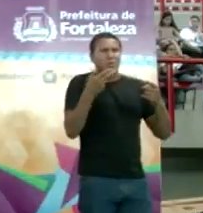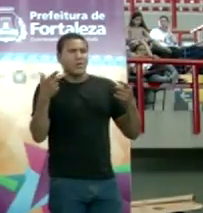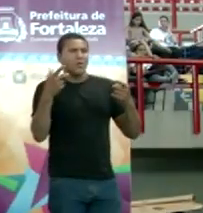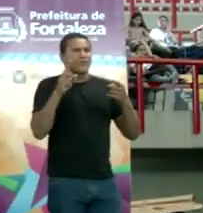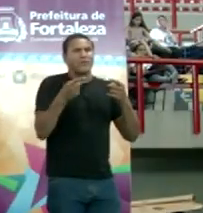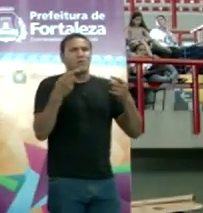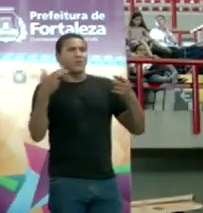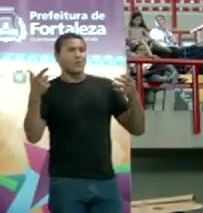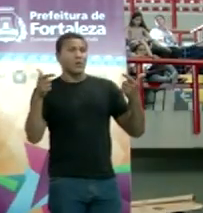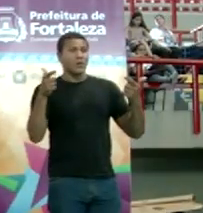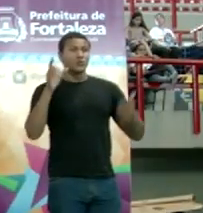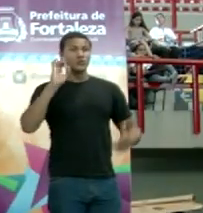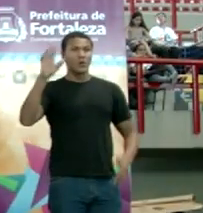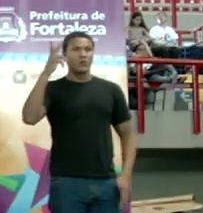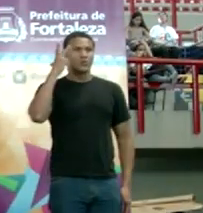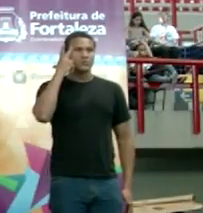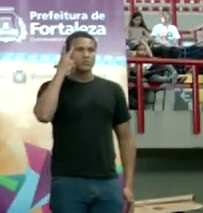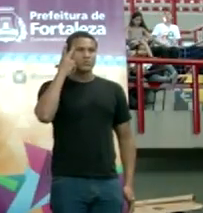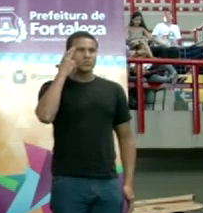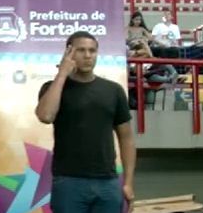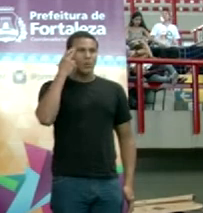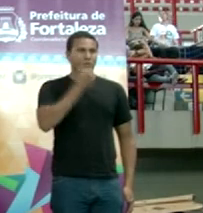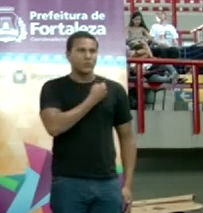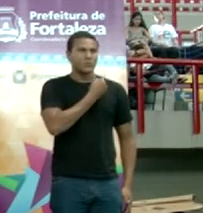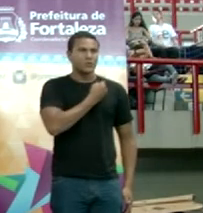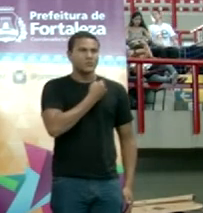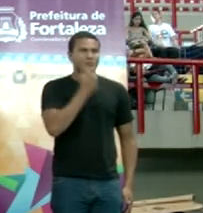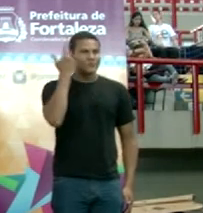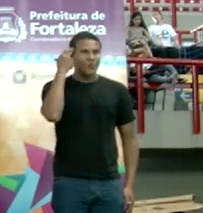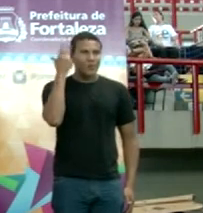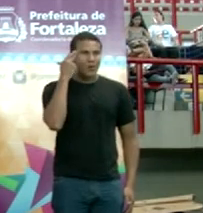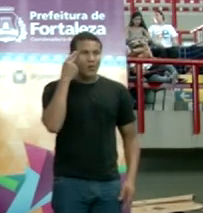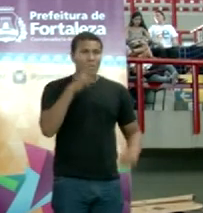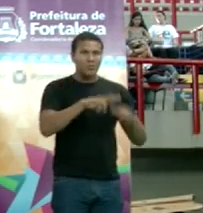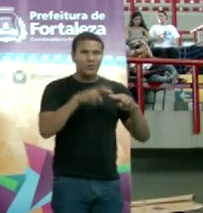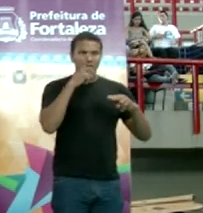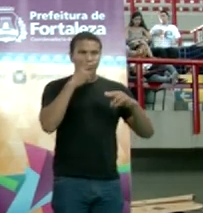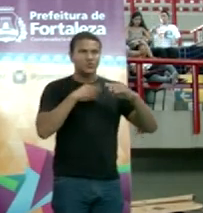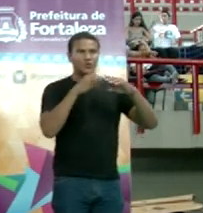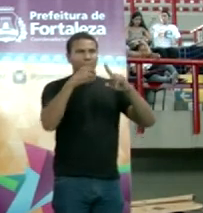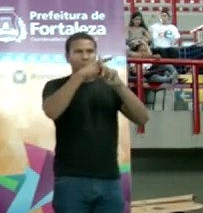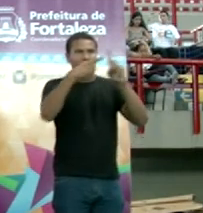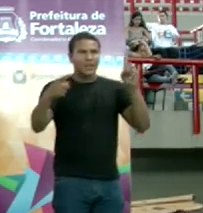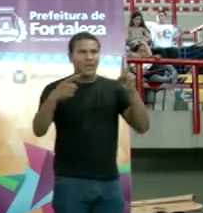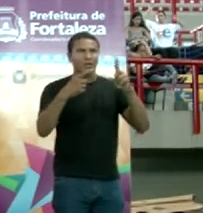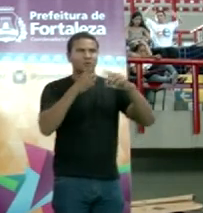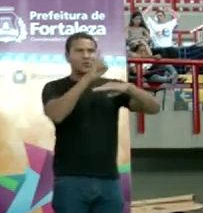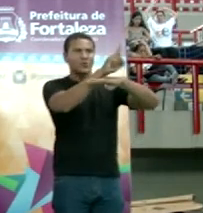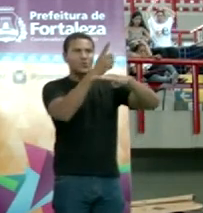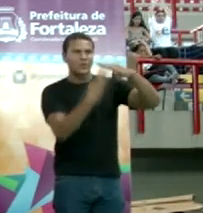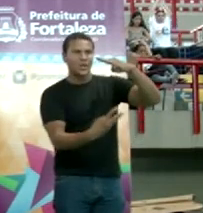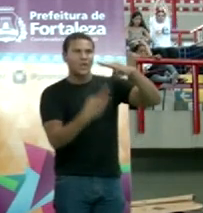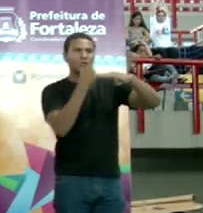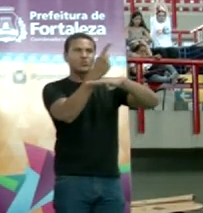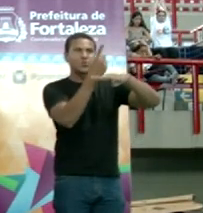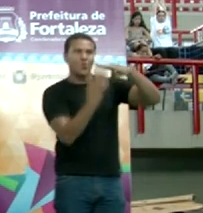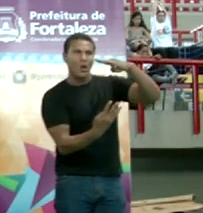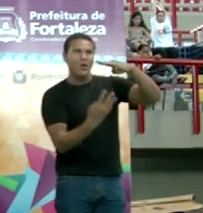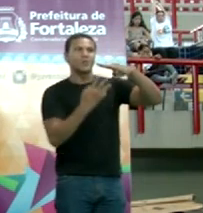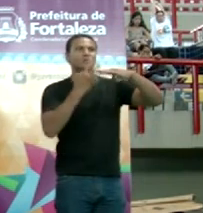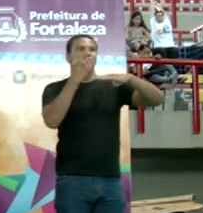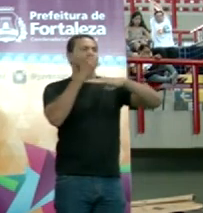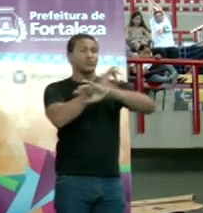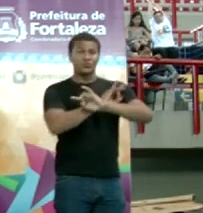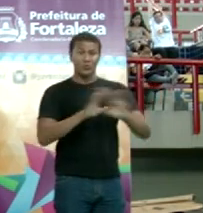inteiro. Aí eles trabalhavam muito com frações, metade, um terço, um quarto. Então